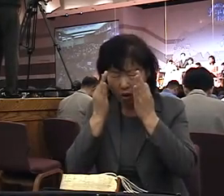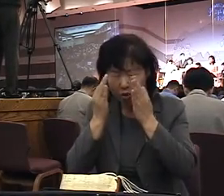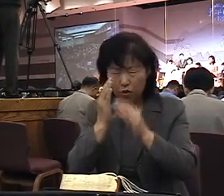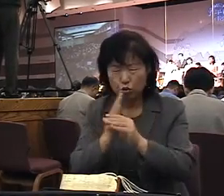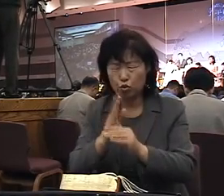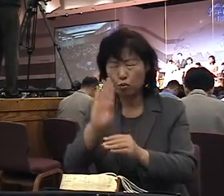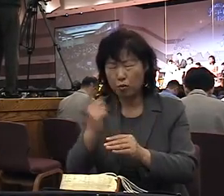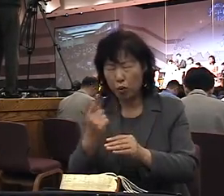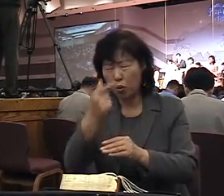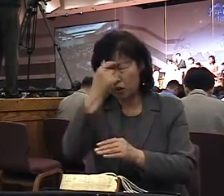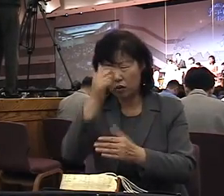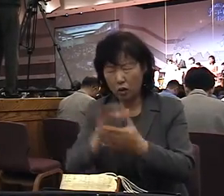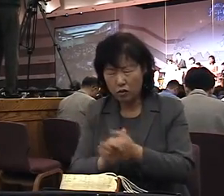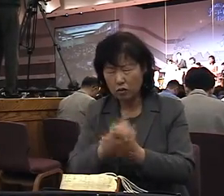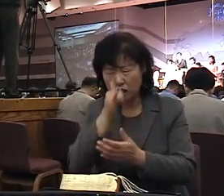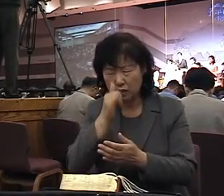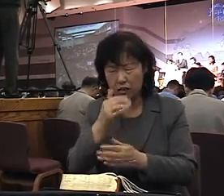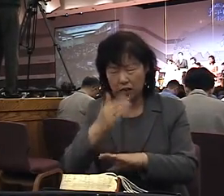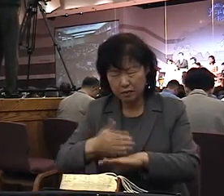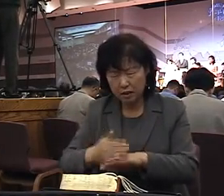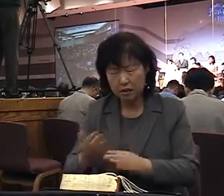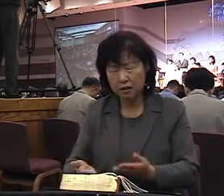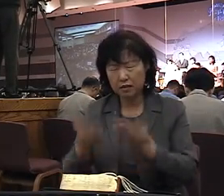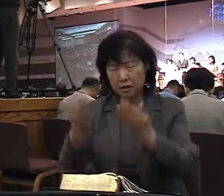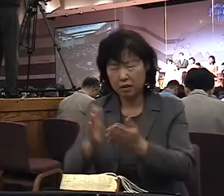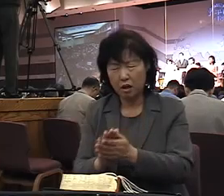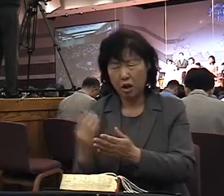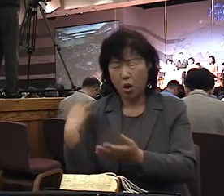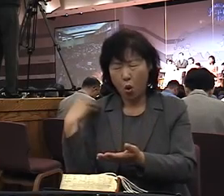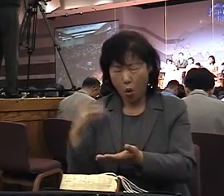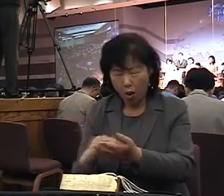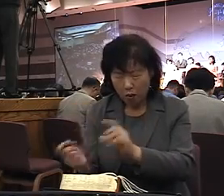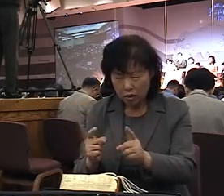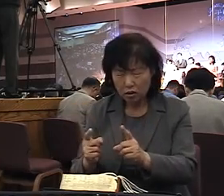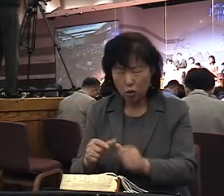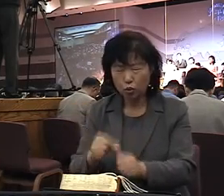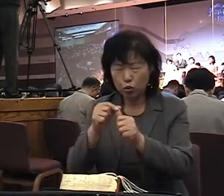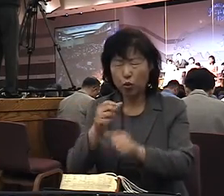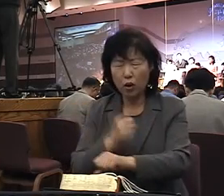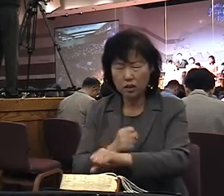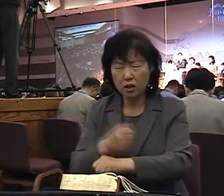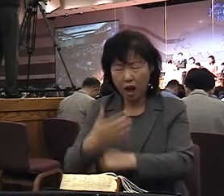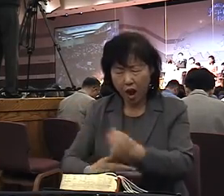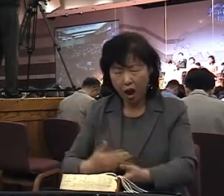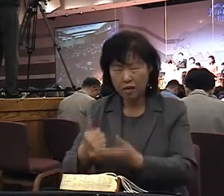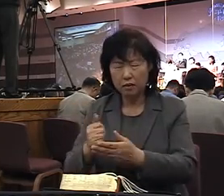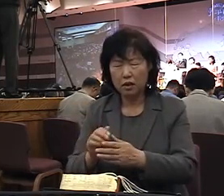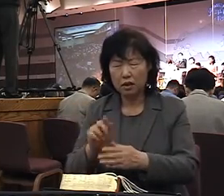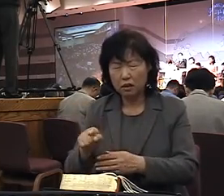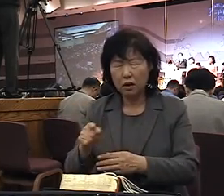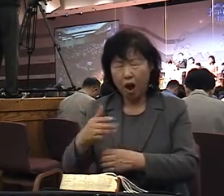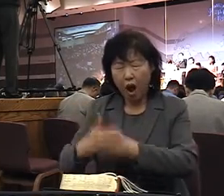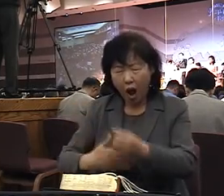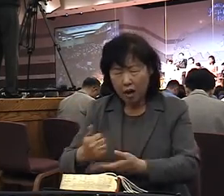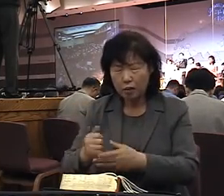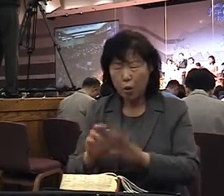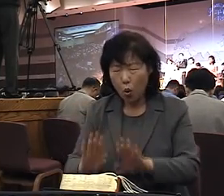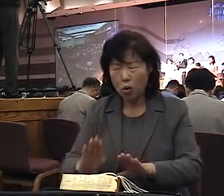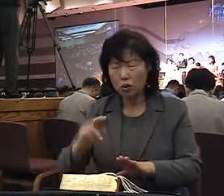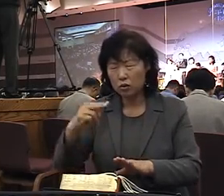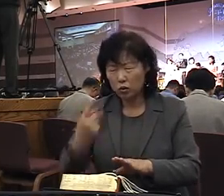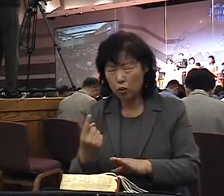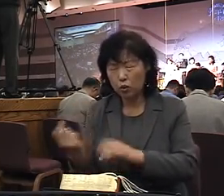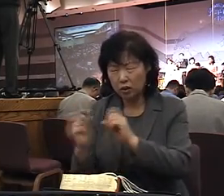수 있음을 감사드리옵나이다. 회복하시는 하나님, 구속하시는 하나님, 그 하나님이 오늘도 살아계시고 우리의